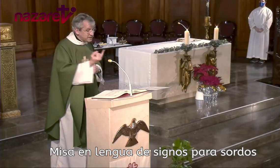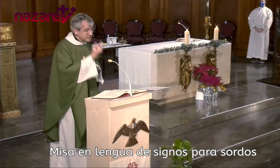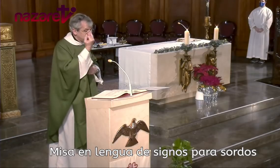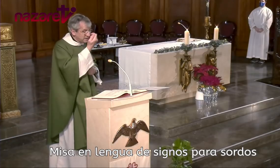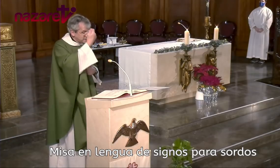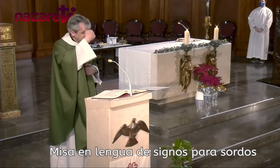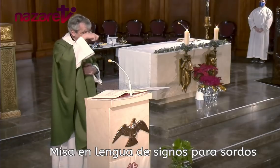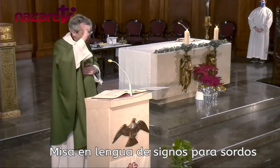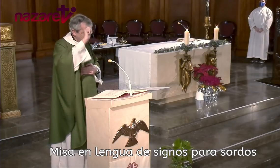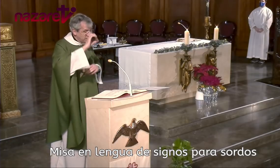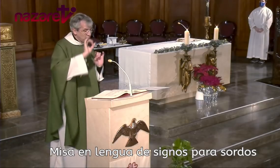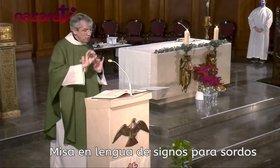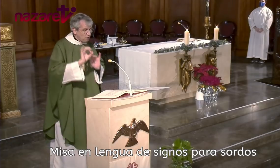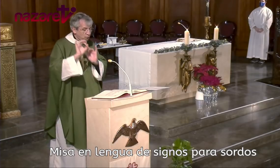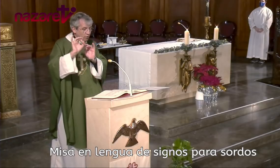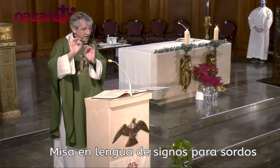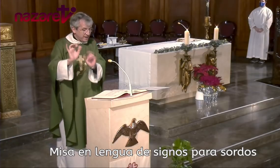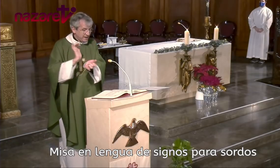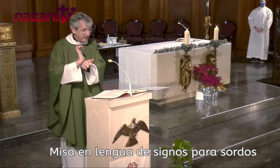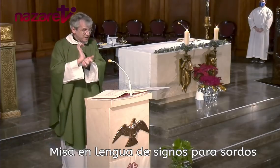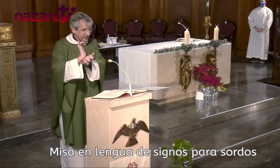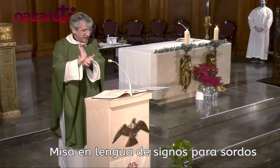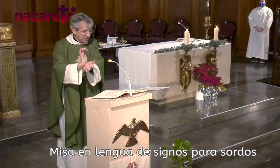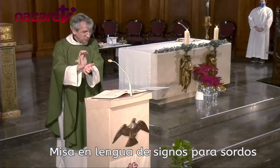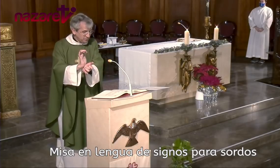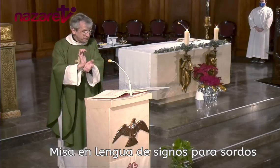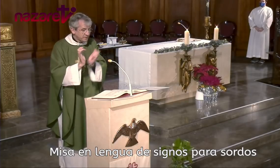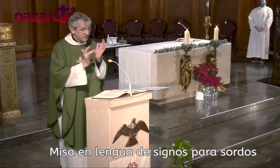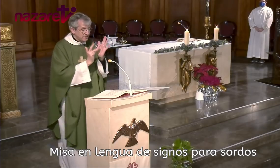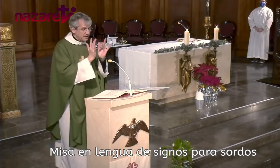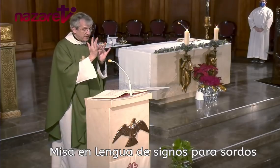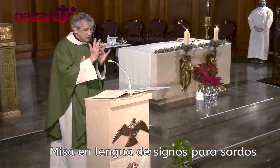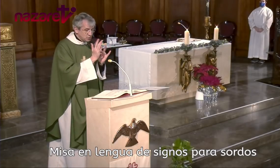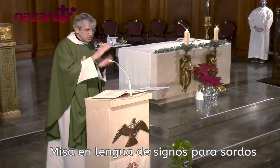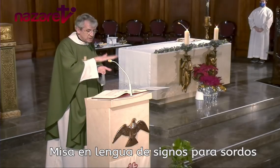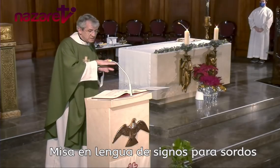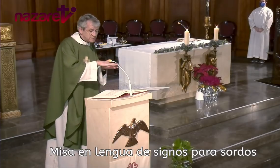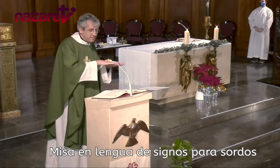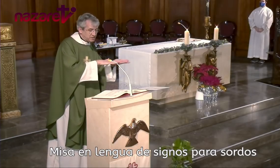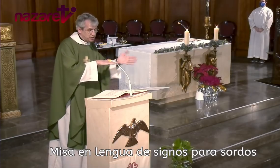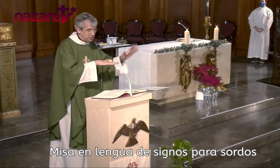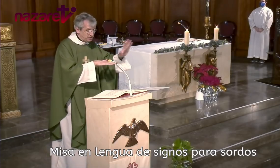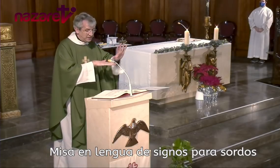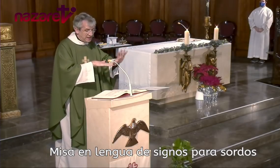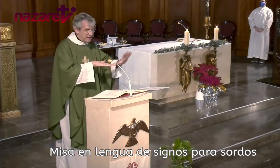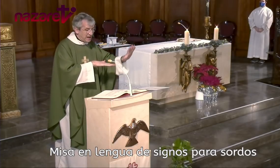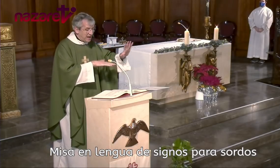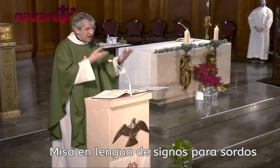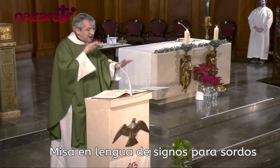Después de que Juan fue entregado, Jesús se marchó